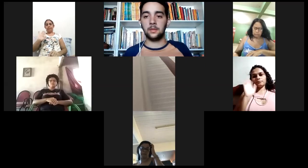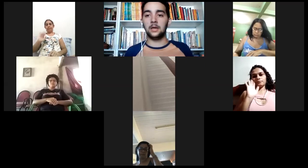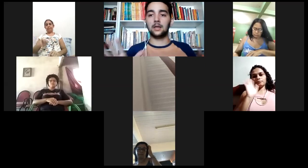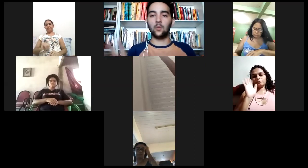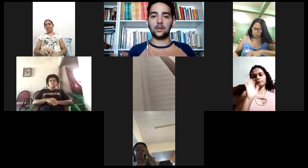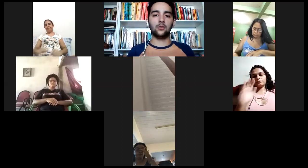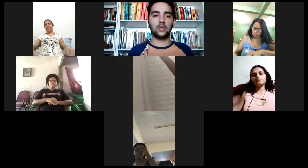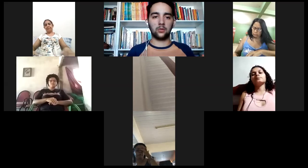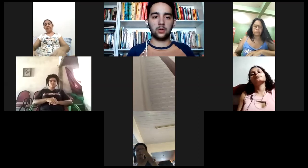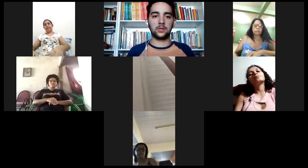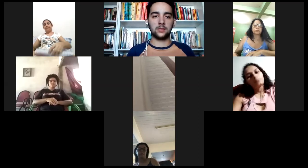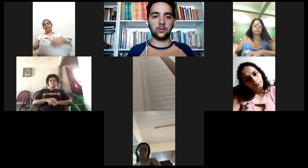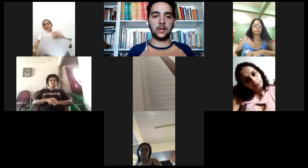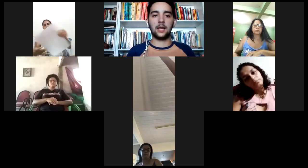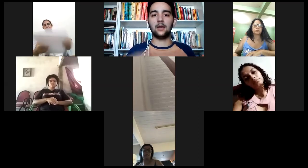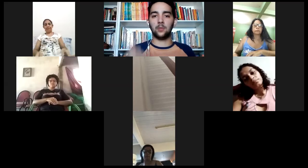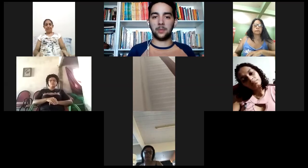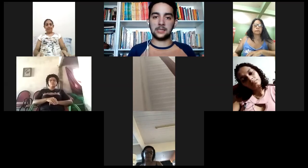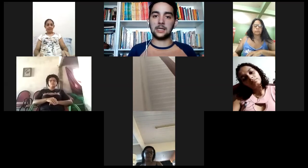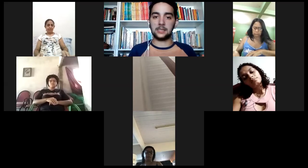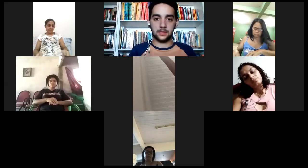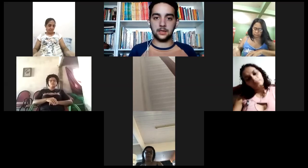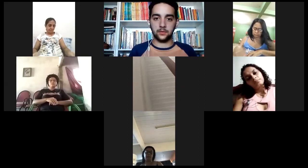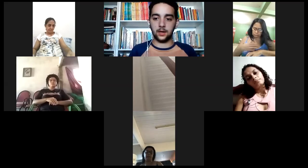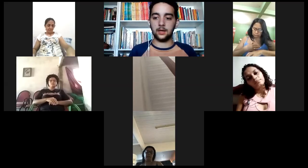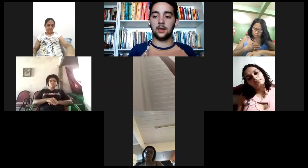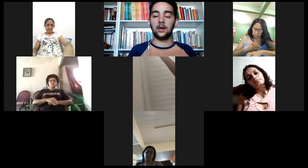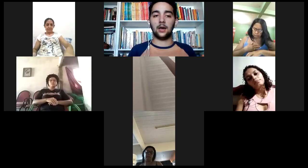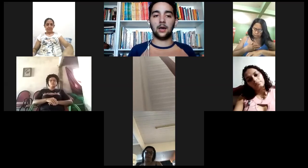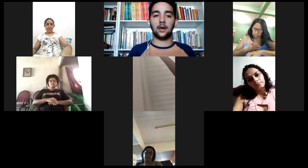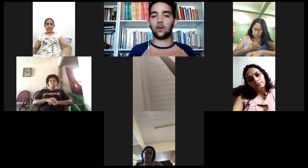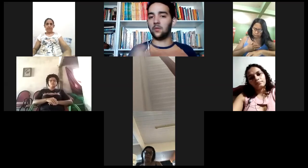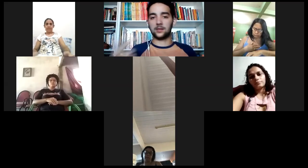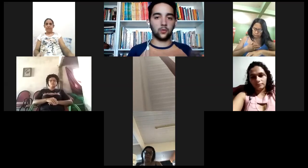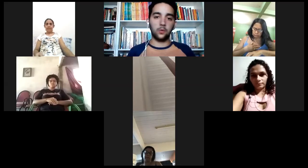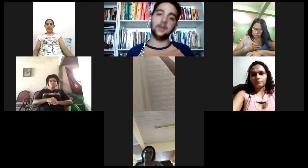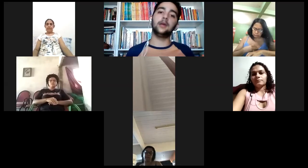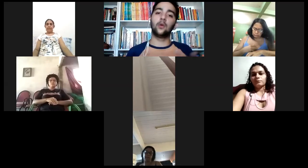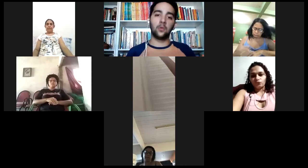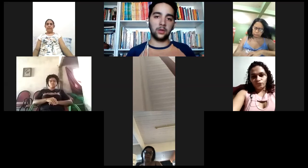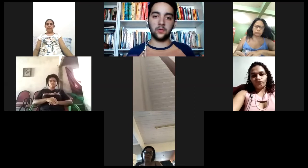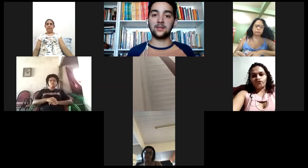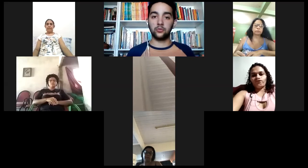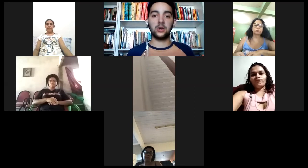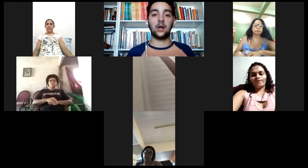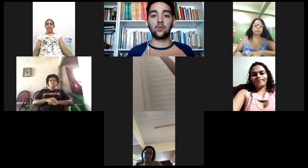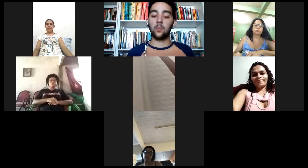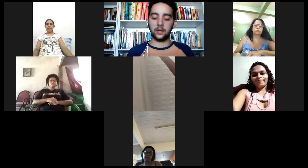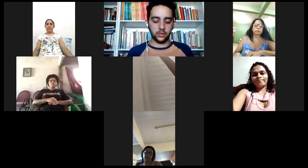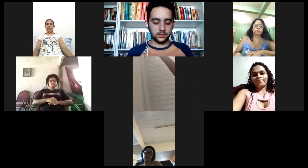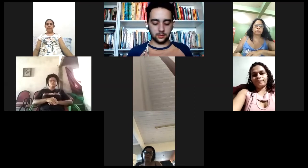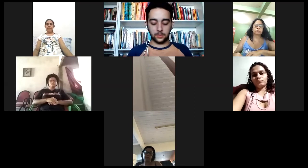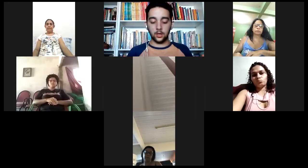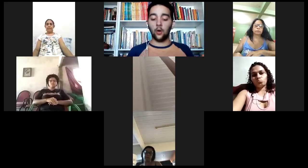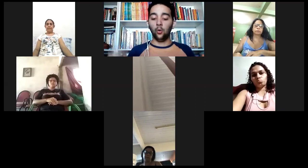Certo? Então esse é o diálogo que vocês vão treinar e vão me apresentar semana que vem, conversando comigo ou então fazendo o diálogo